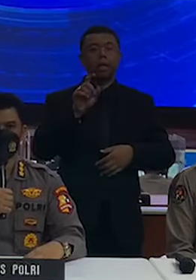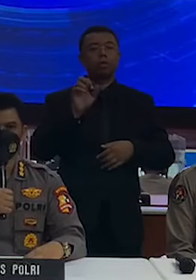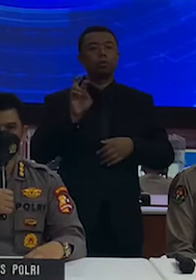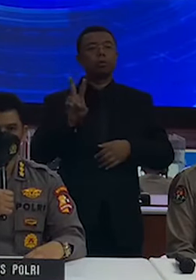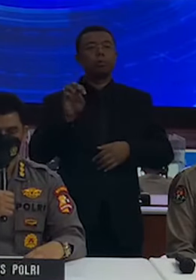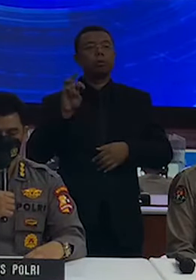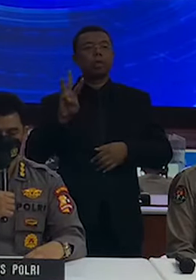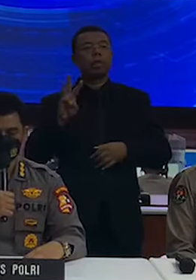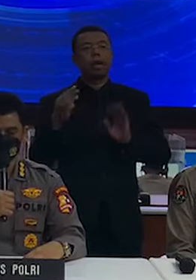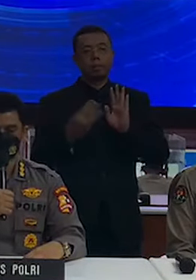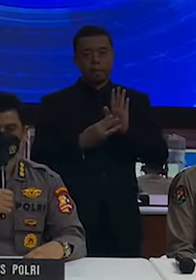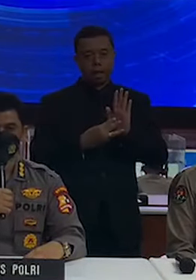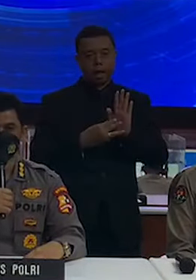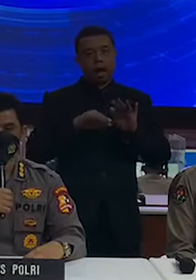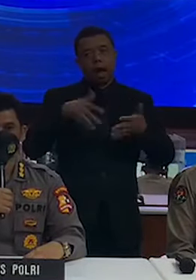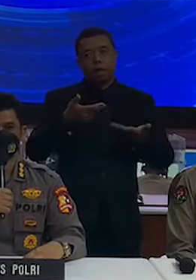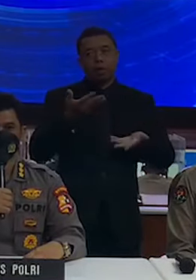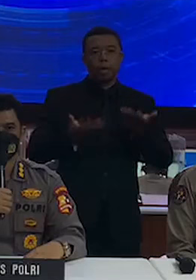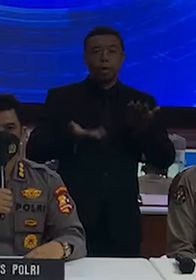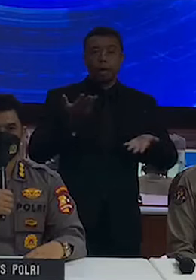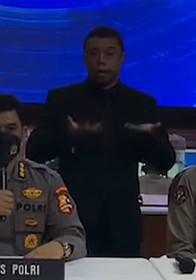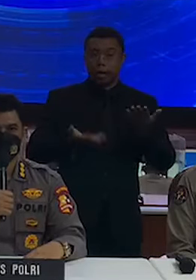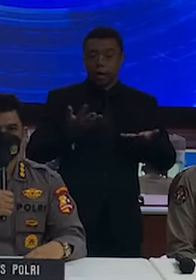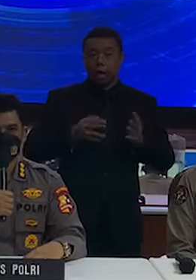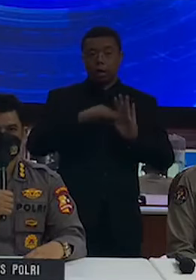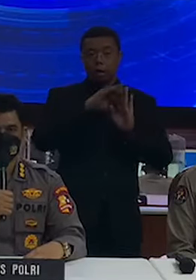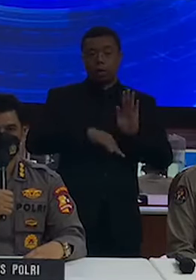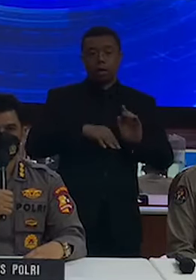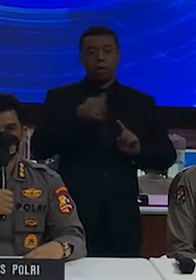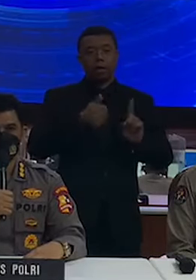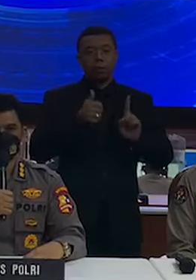123 kasus atau kurang lebih